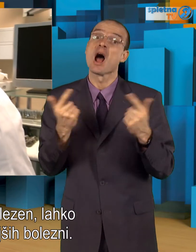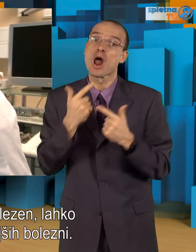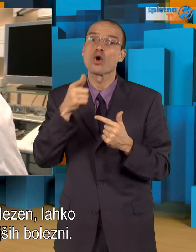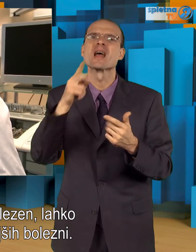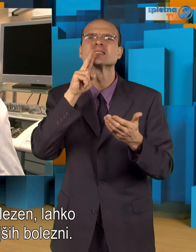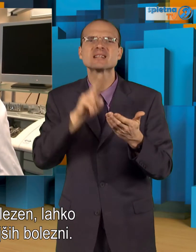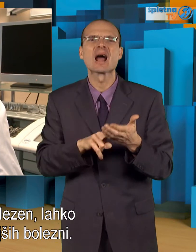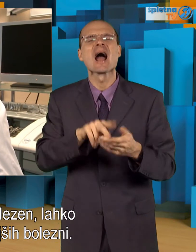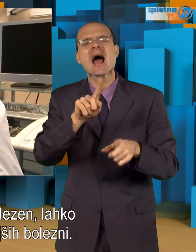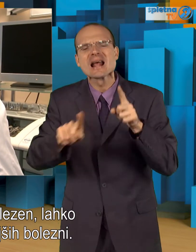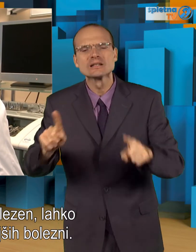bolezni.